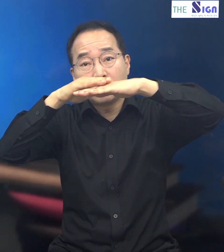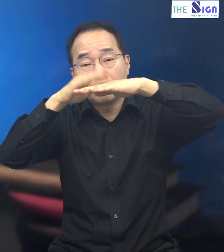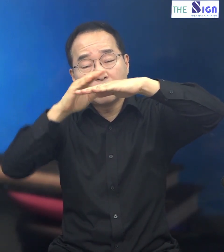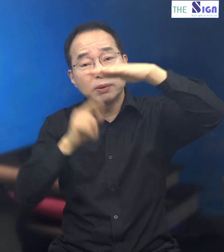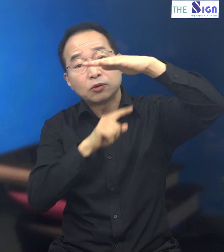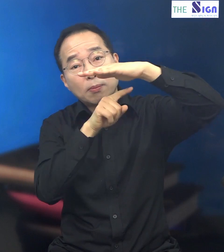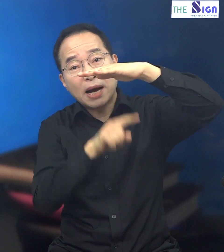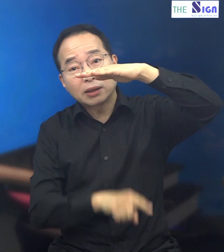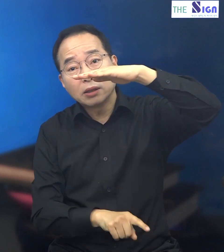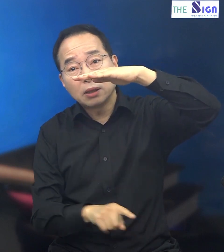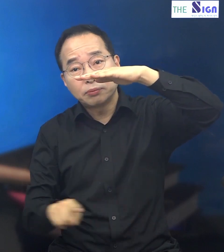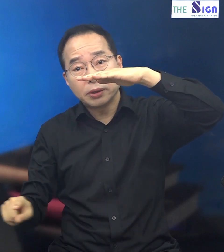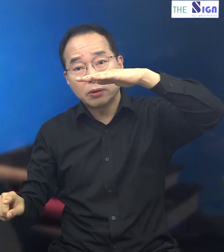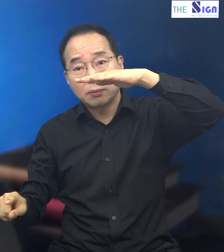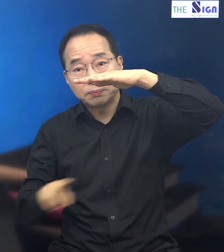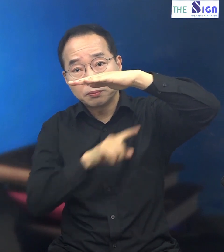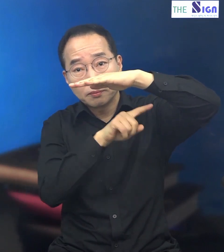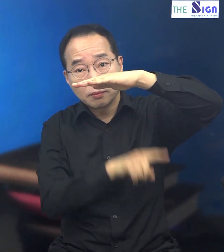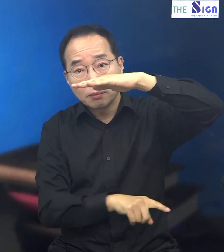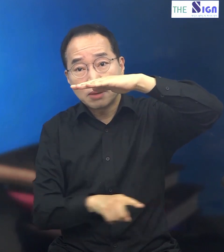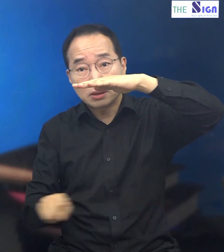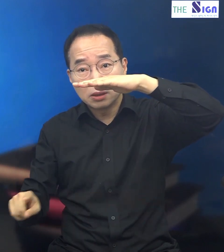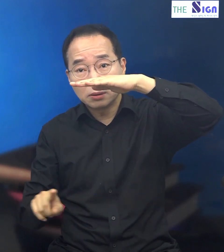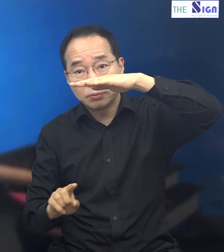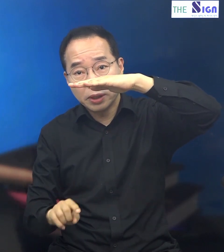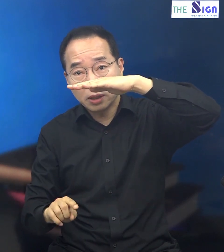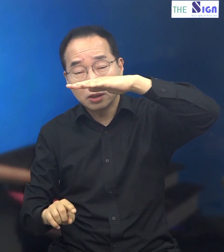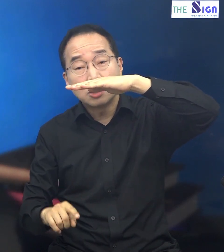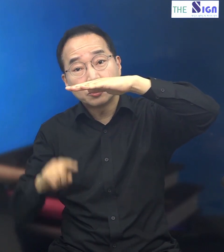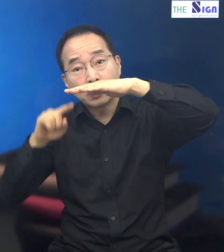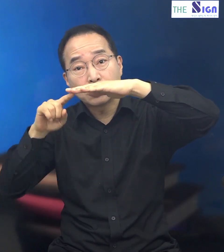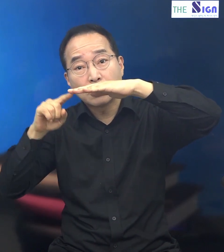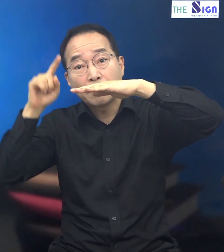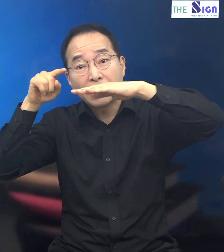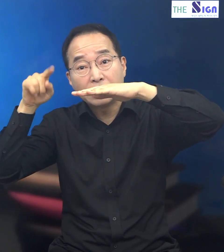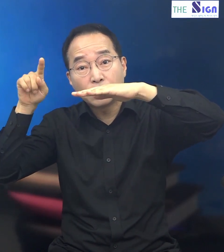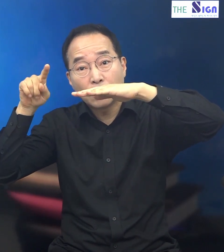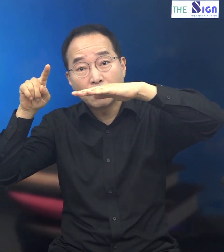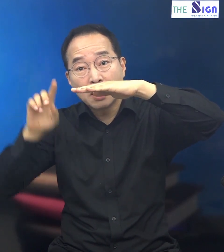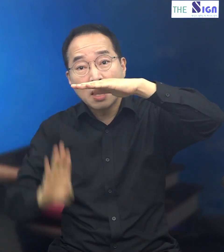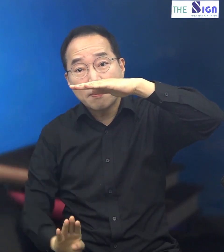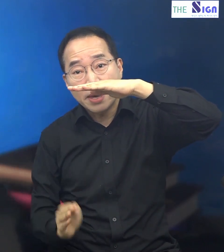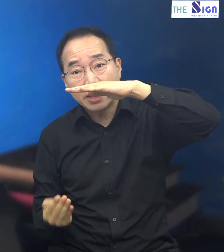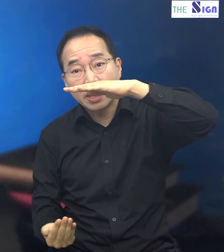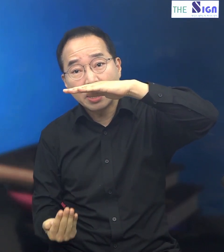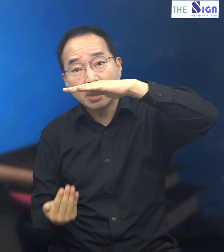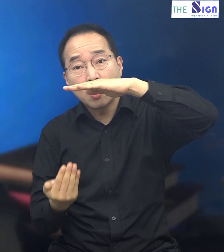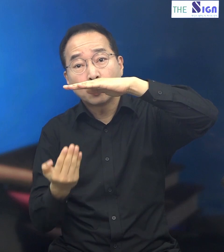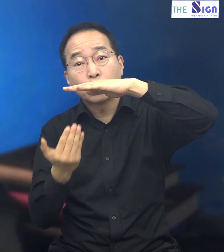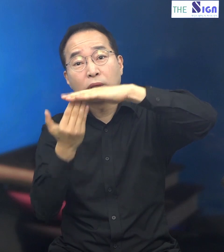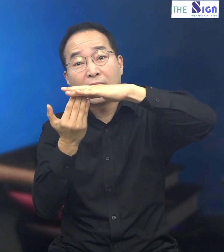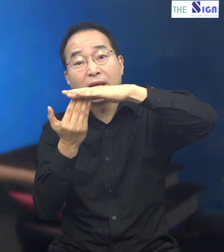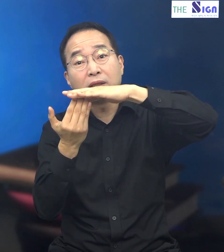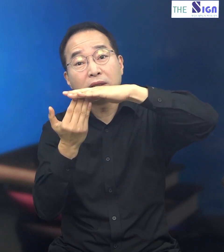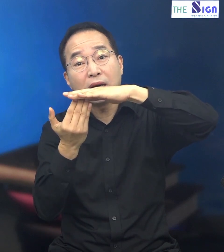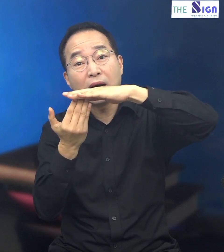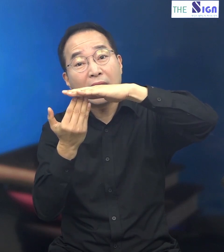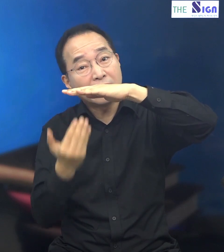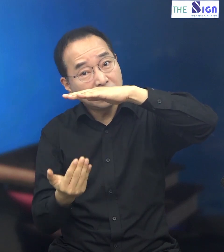뭐냐면 일종의 막대 그래프예요. 막대 그래프의 최고점 100이죠. 100에 도달했느냐 안